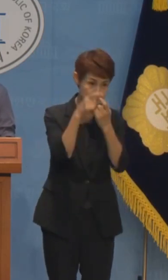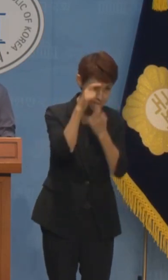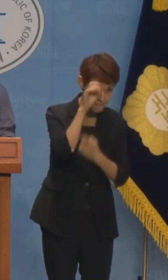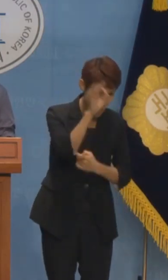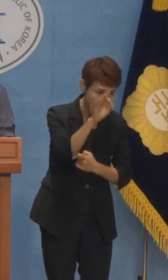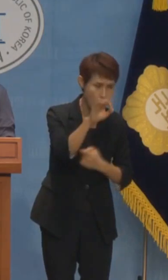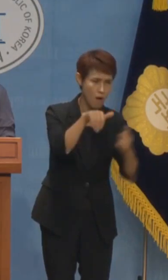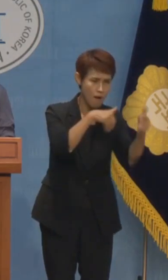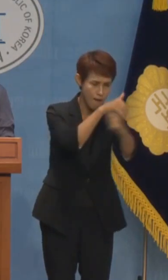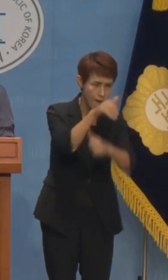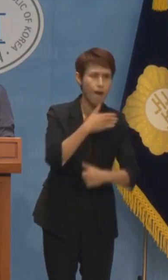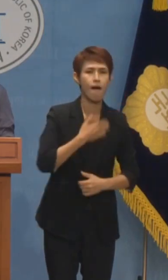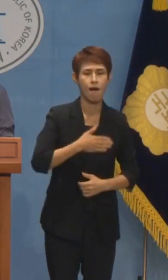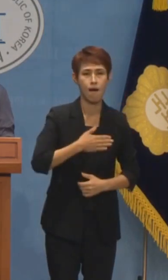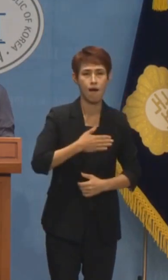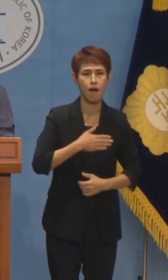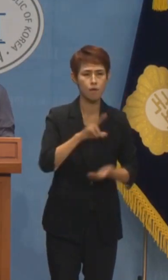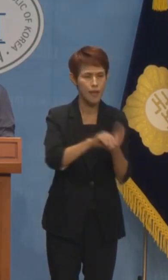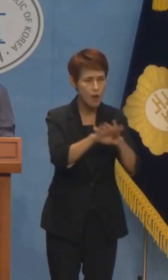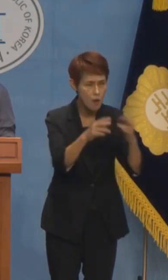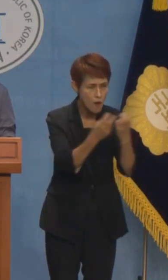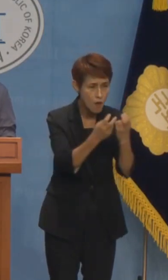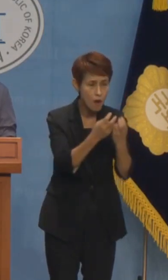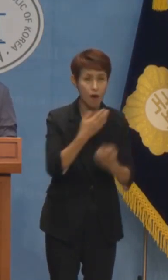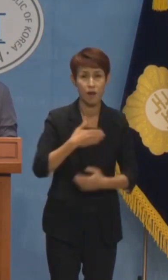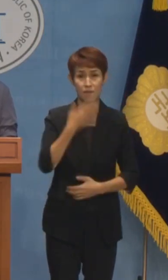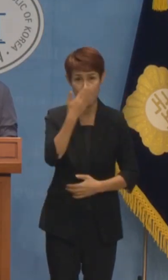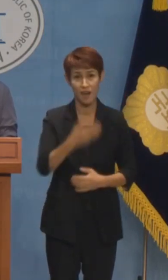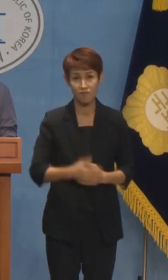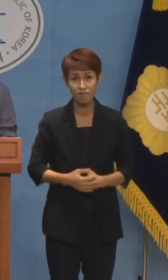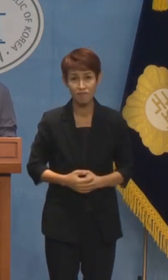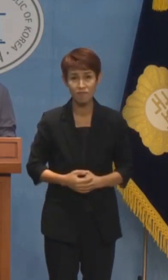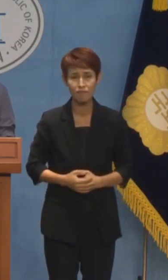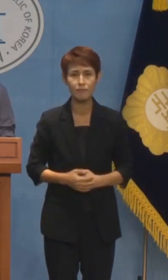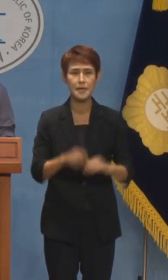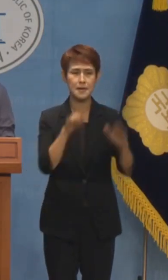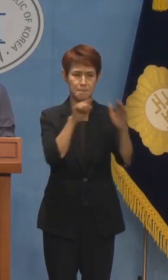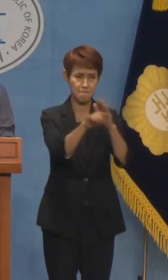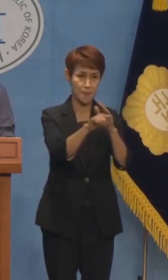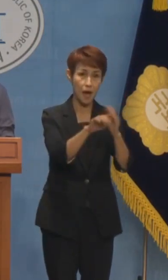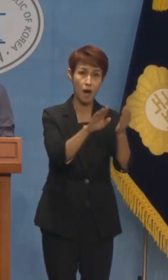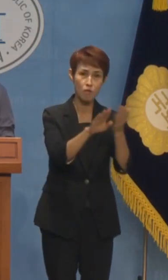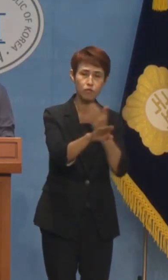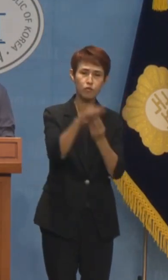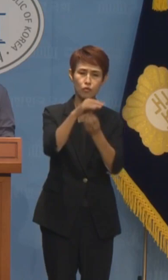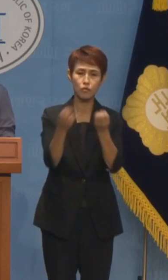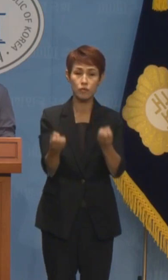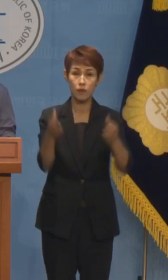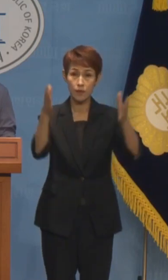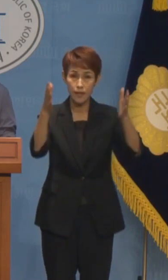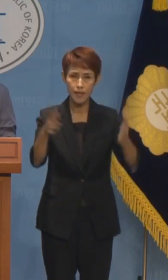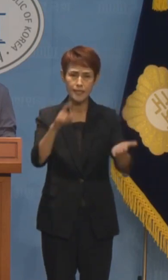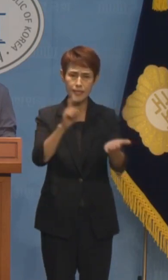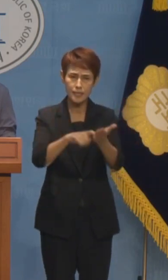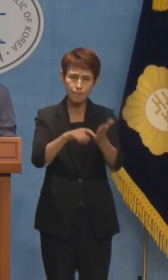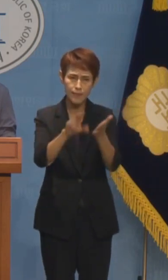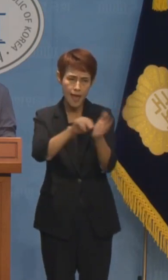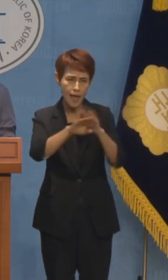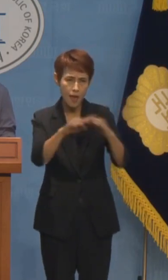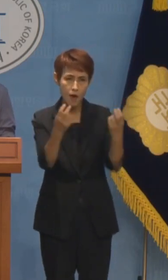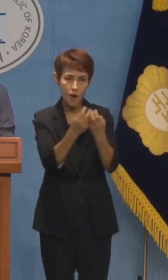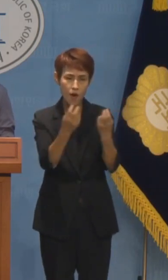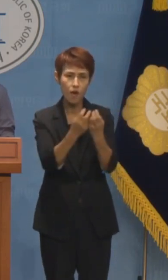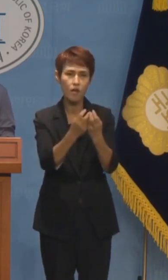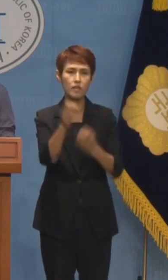보이고 대책을 고민하지 않겠습니까 방문 직후 추석 응급 대응을 위해서 전국